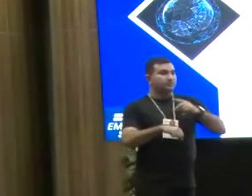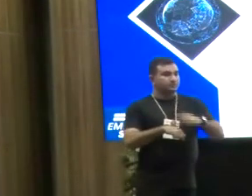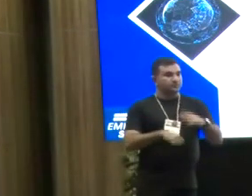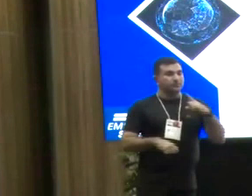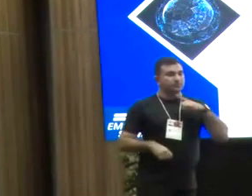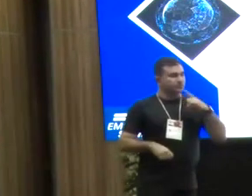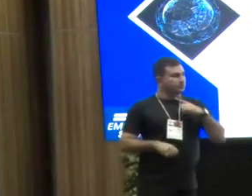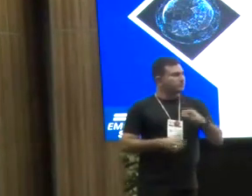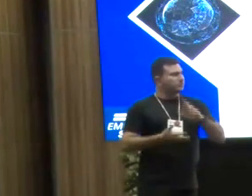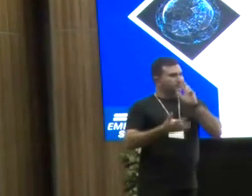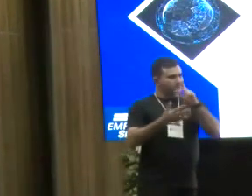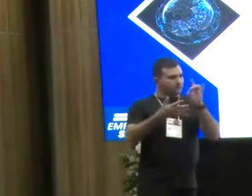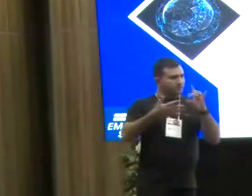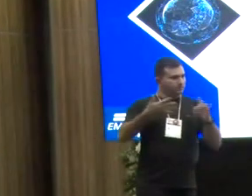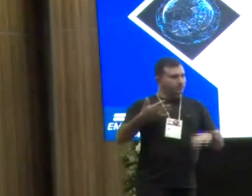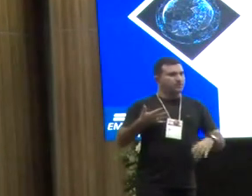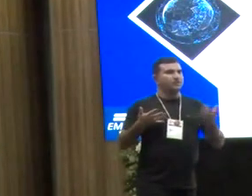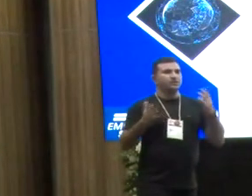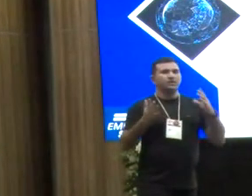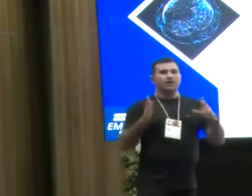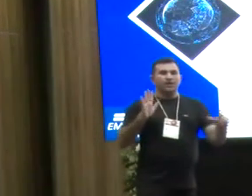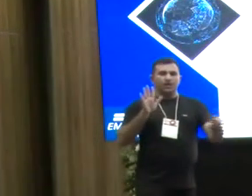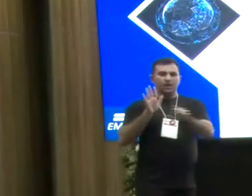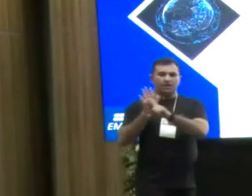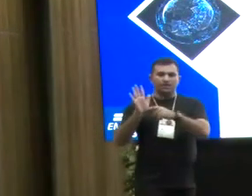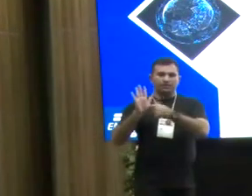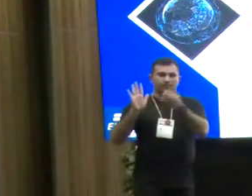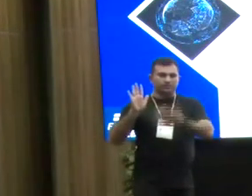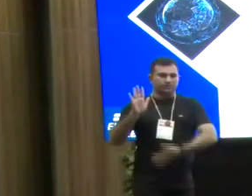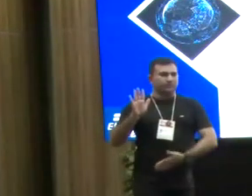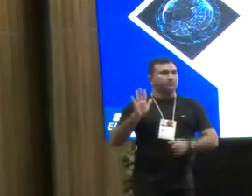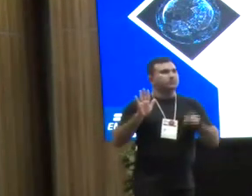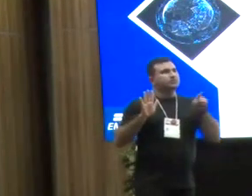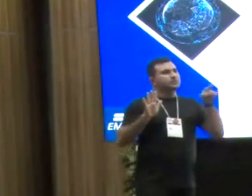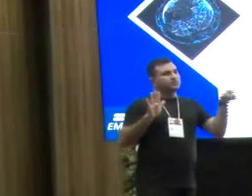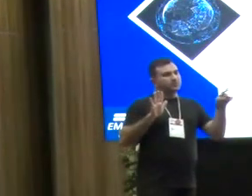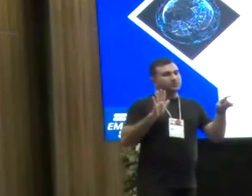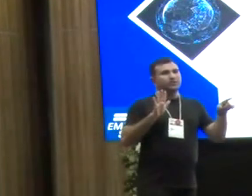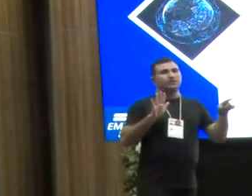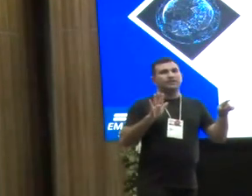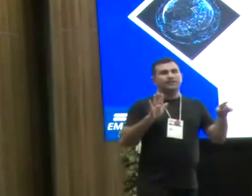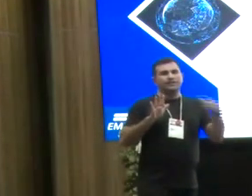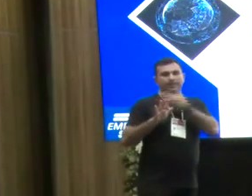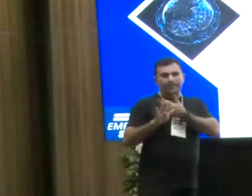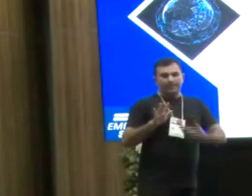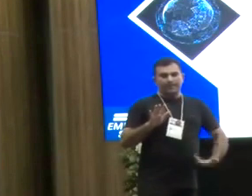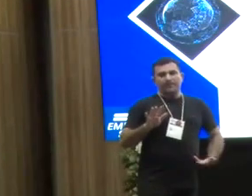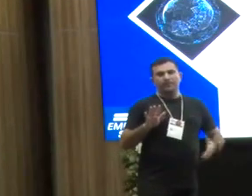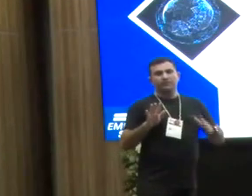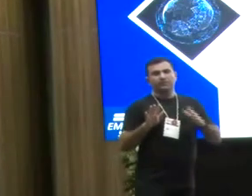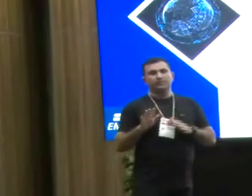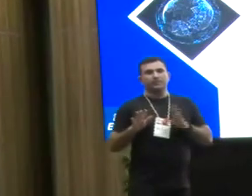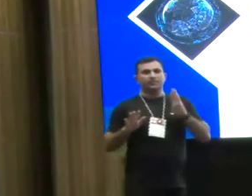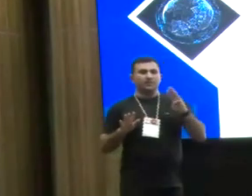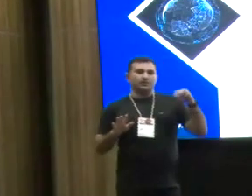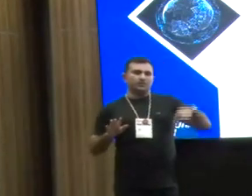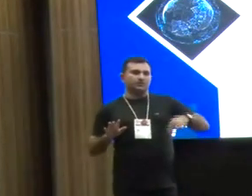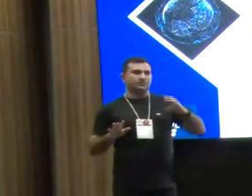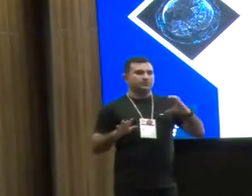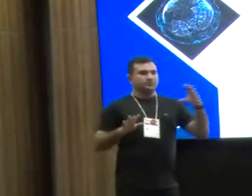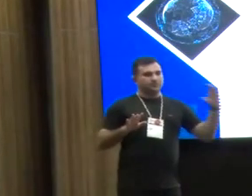A Constituição dizia, cabe à União organizar uma base nacional comum